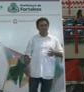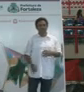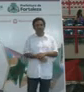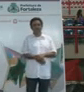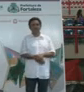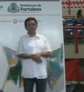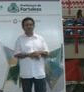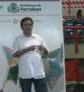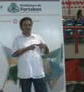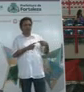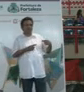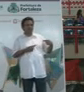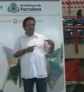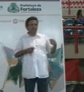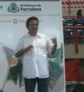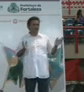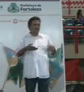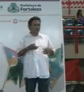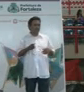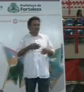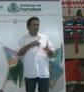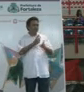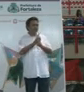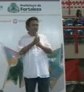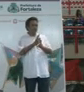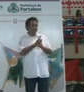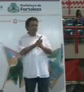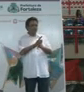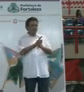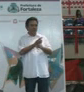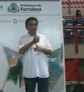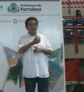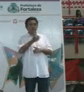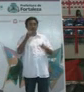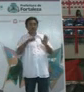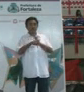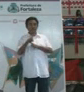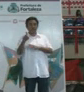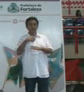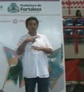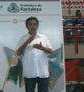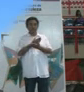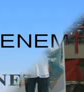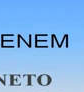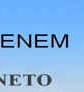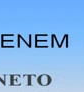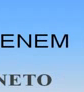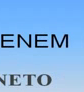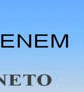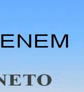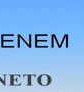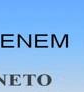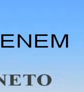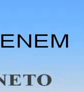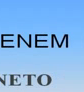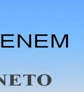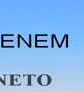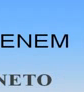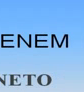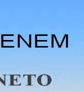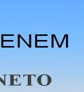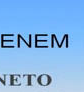pegando a nossa apostila, já deu tempo de todo mundo localizar. A primeira questão está na página 14. Gente, eu